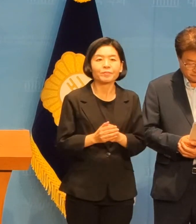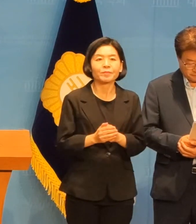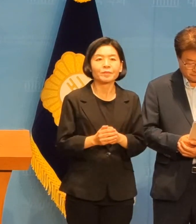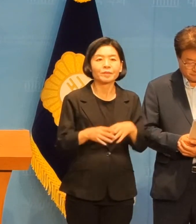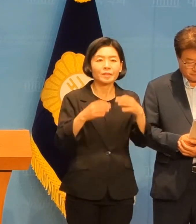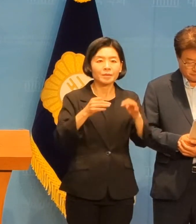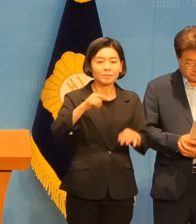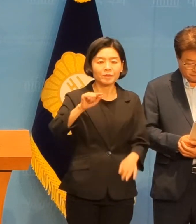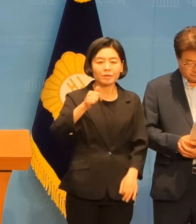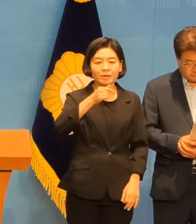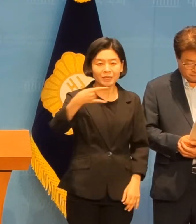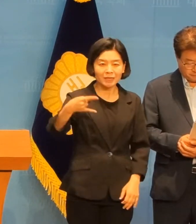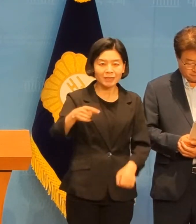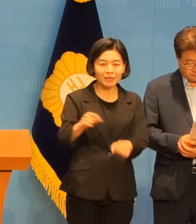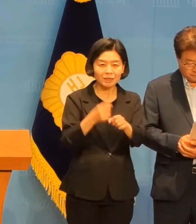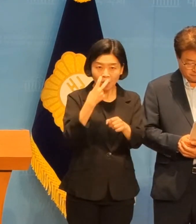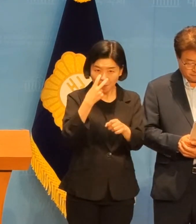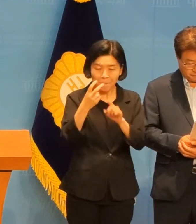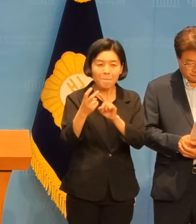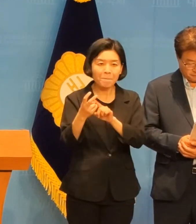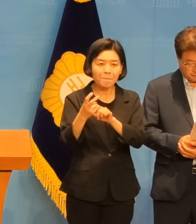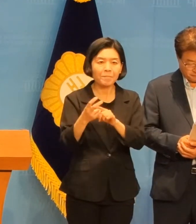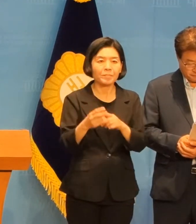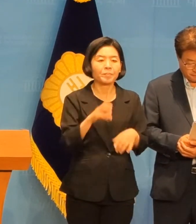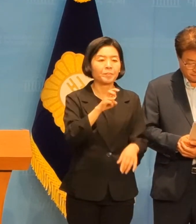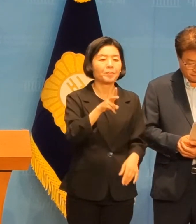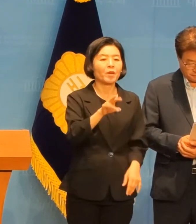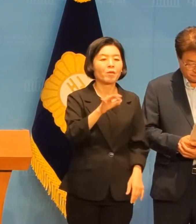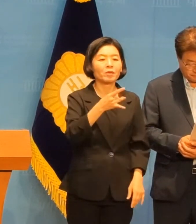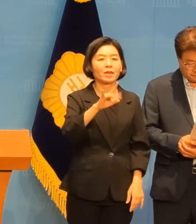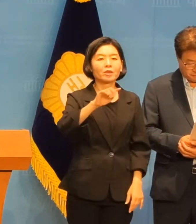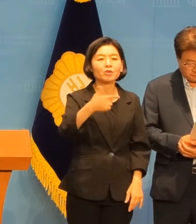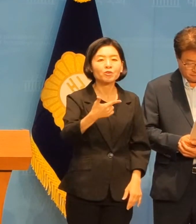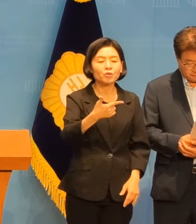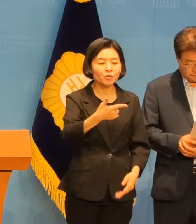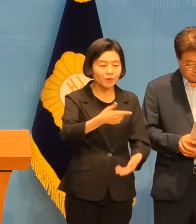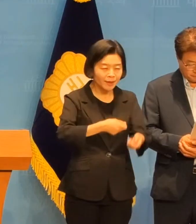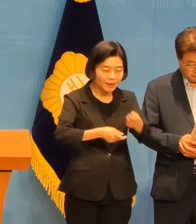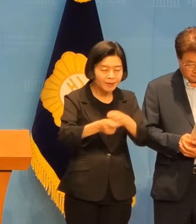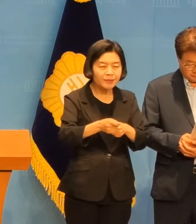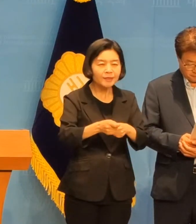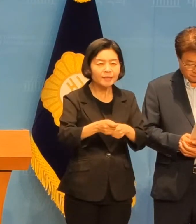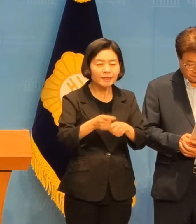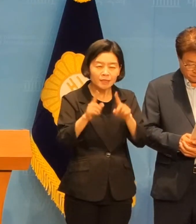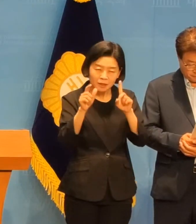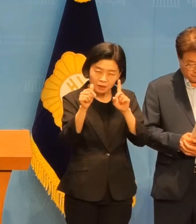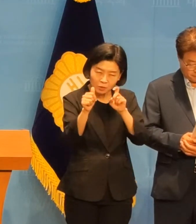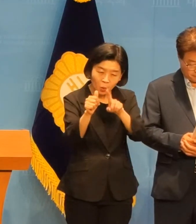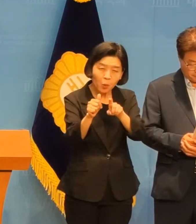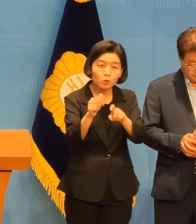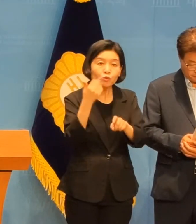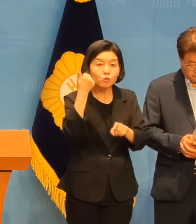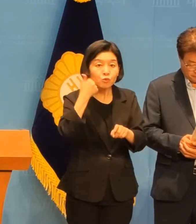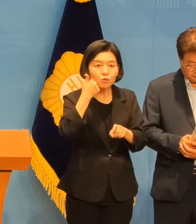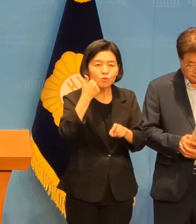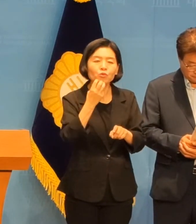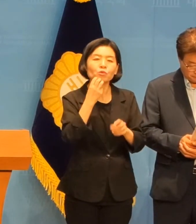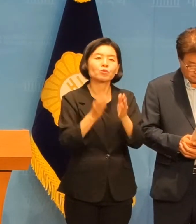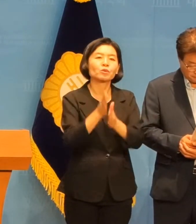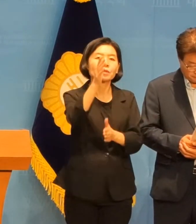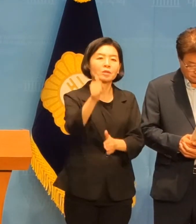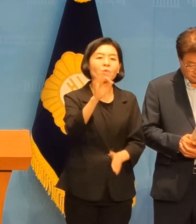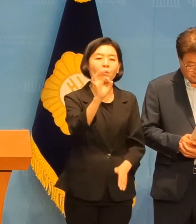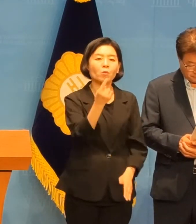김건희 특검에서 명태균 게이트의 주요 핵심 의혹 당사자인 오세훈 시장에 대한 특검의